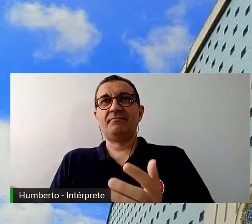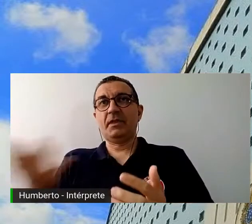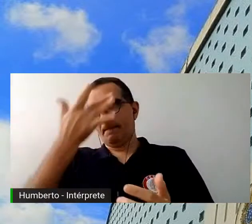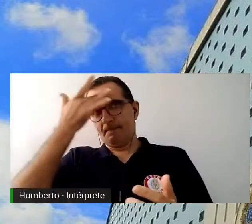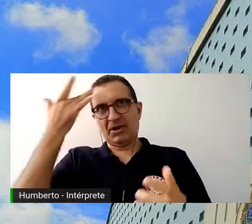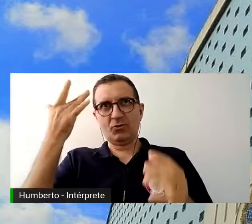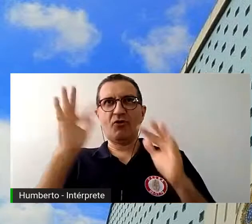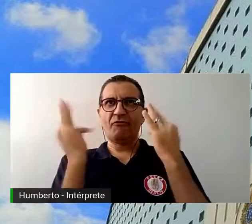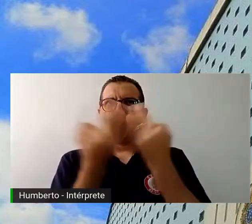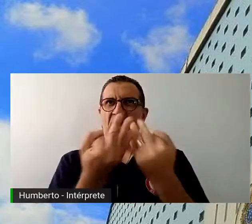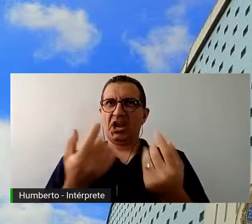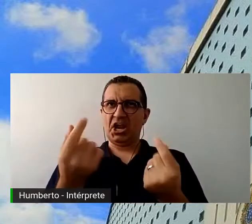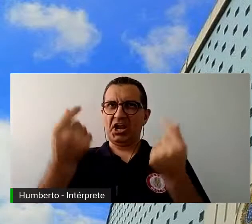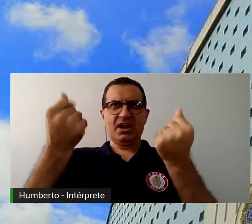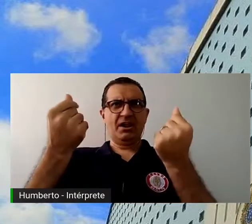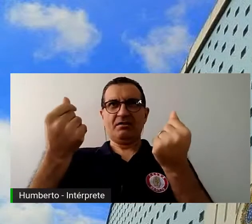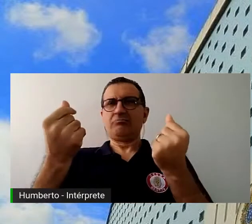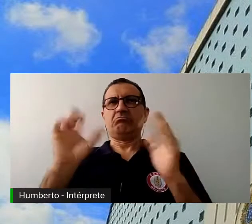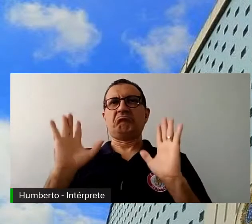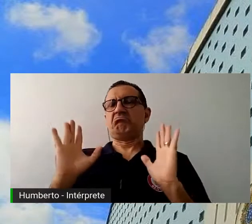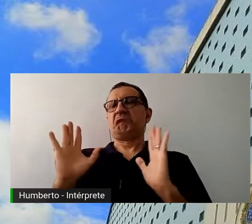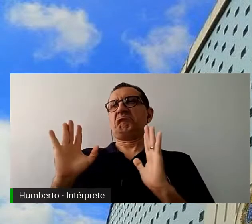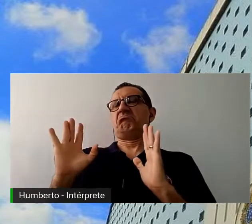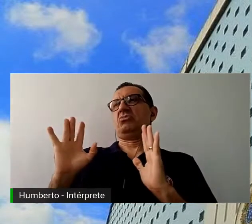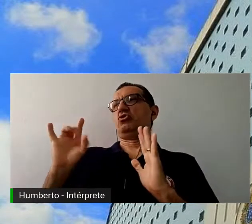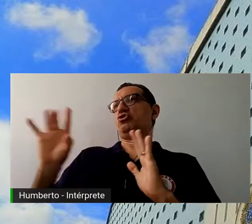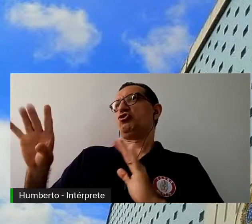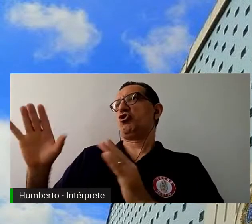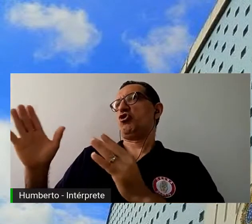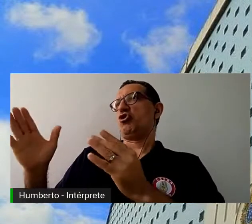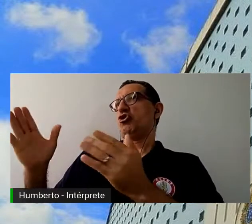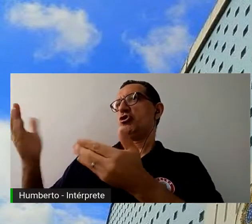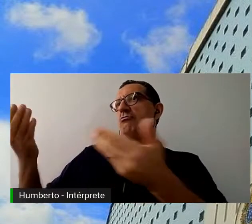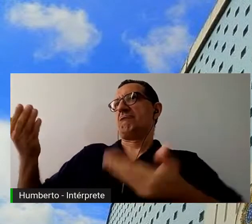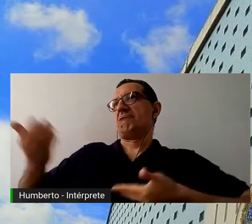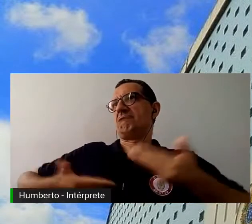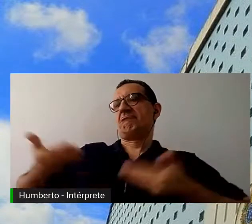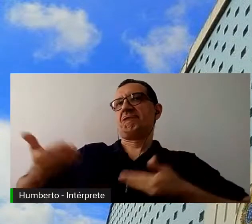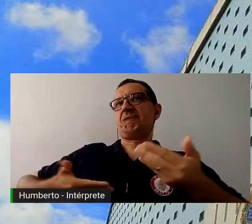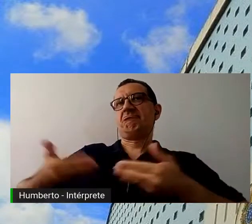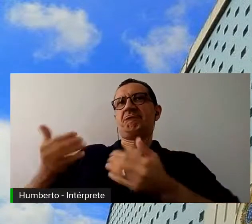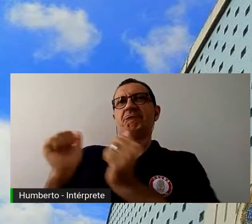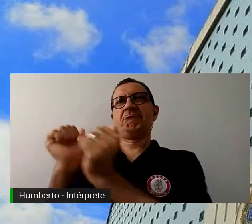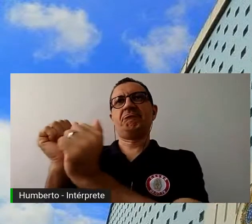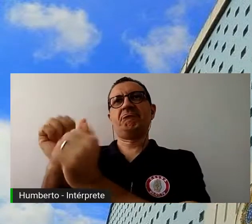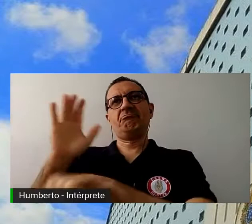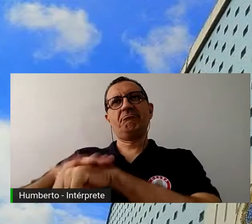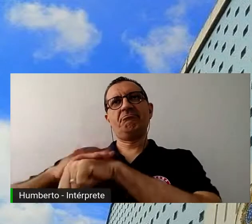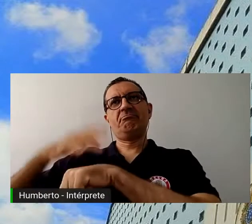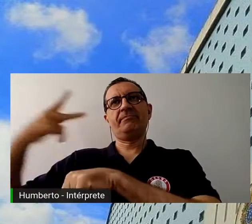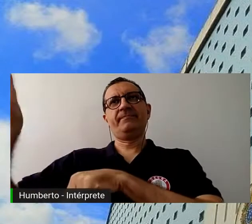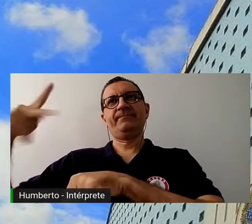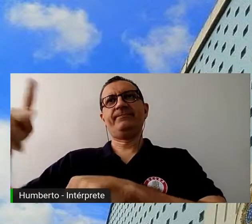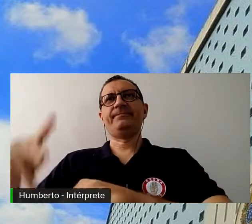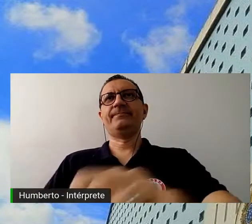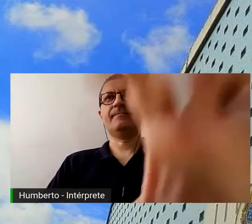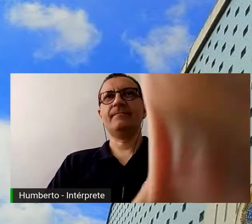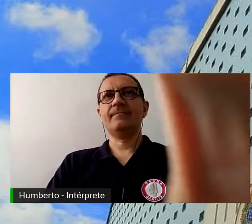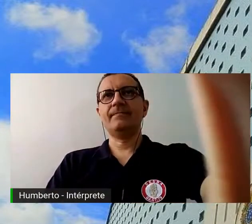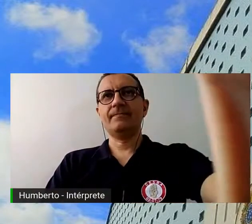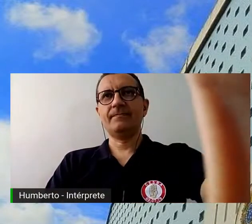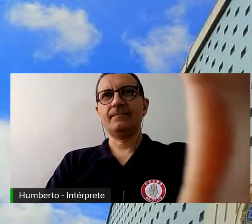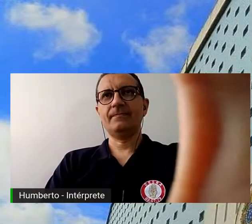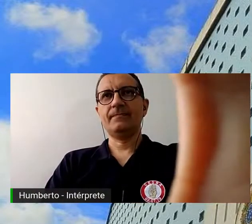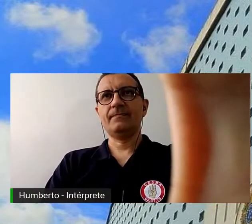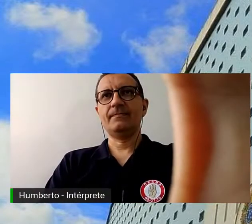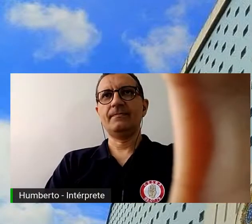trabalhadores. É preciso saber também e falar com os alunos que a historicidade do conhecimento passa pela educação profissional, que